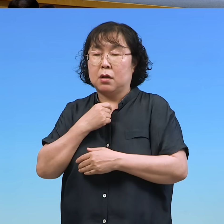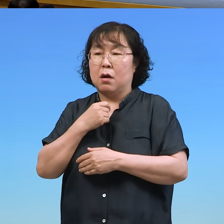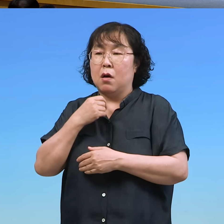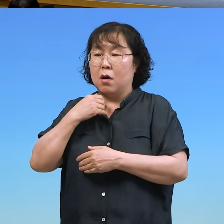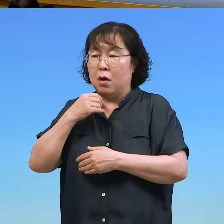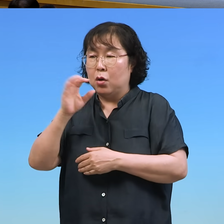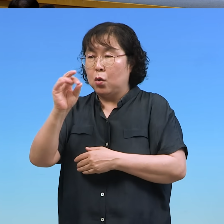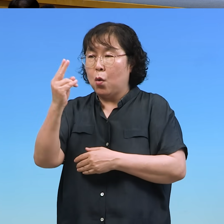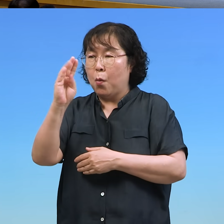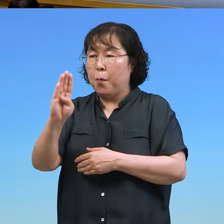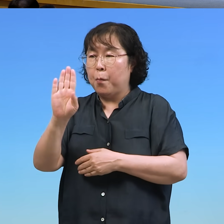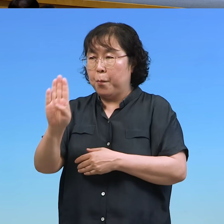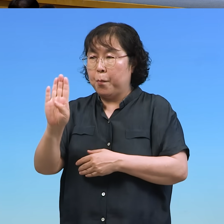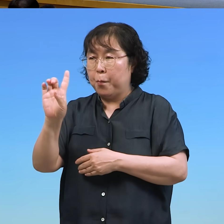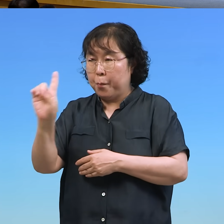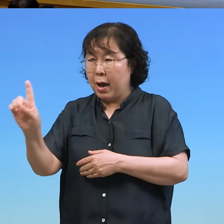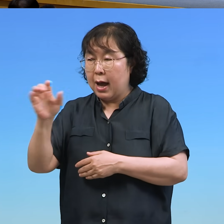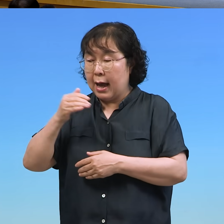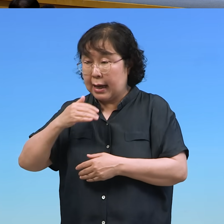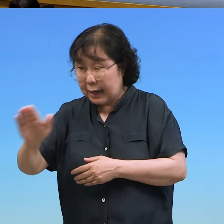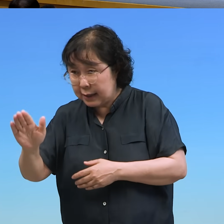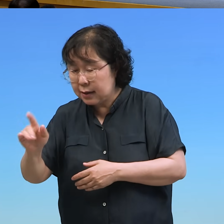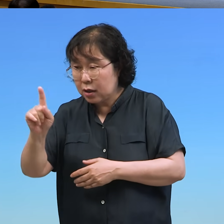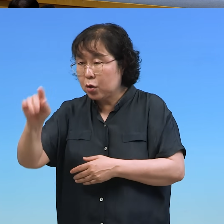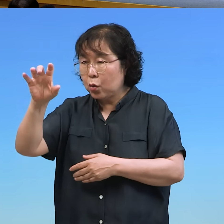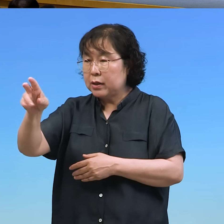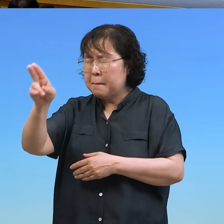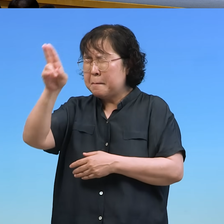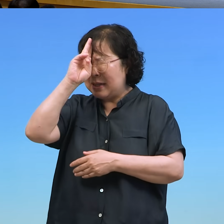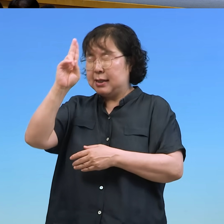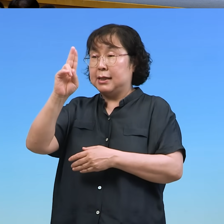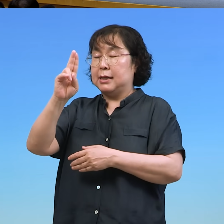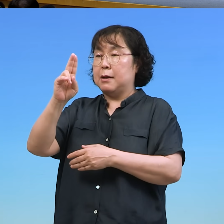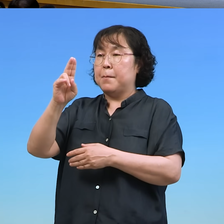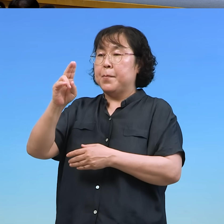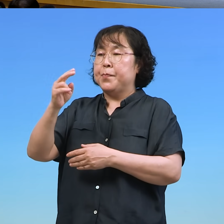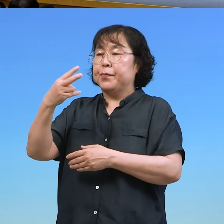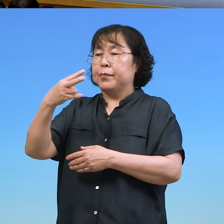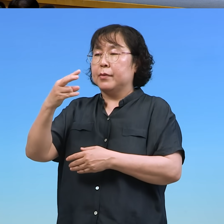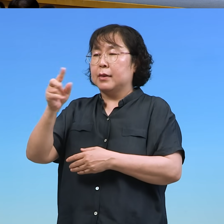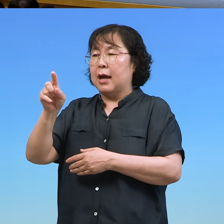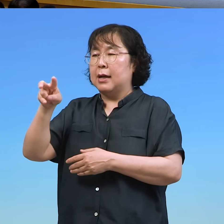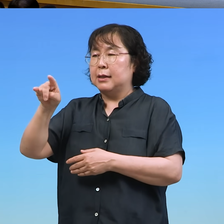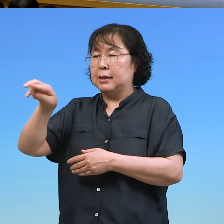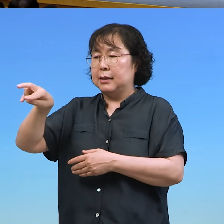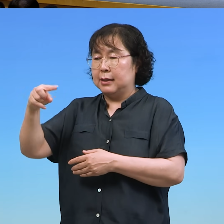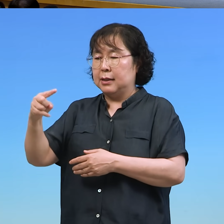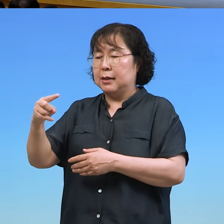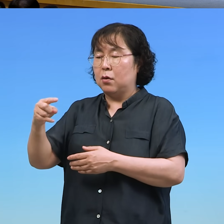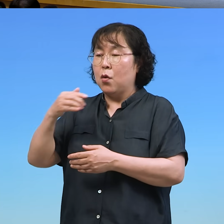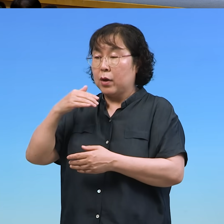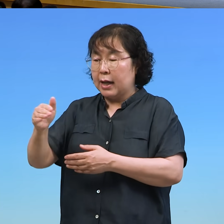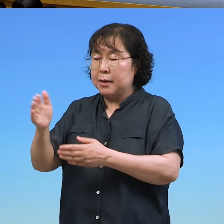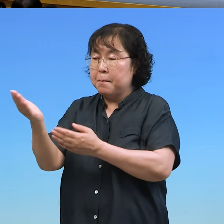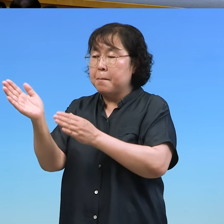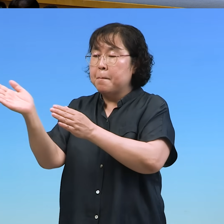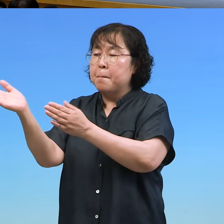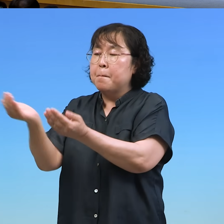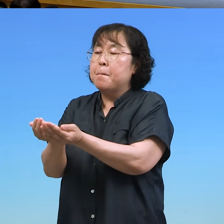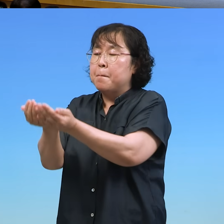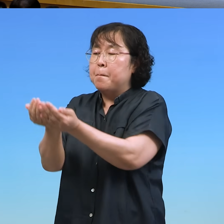중요합니다. 마침 다시스로 가는 배를 만난지라. 이거를 제가 요나의 마음으로